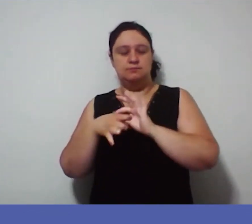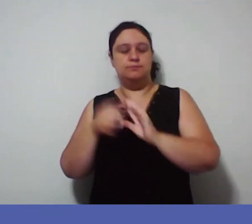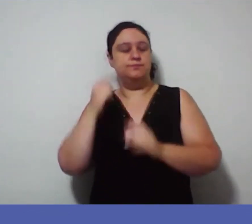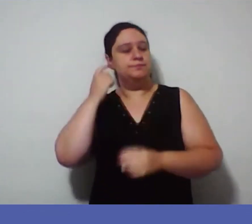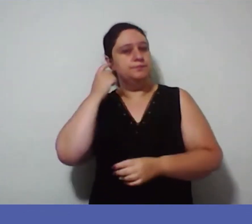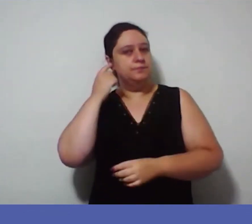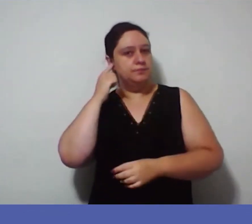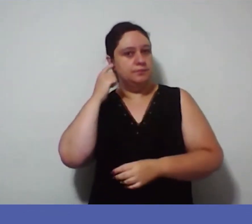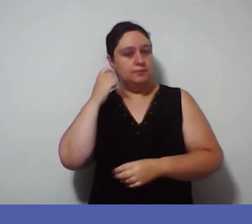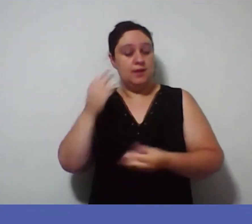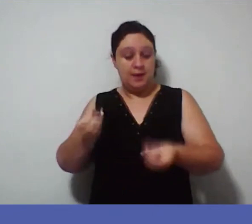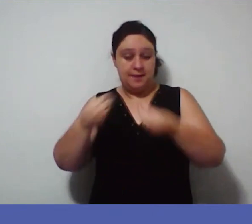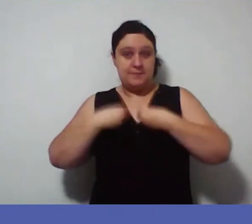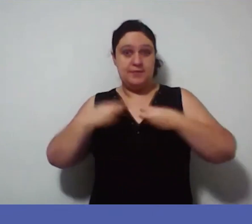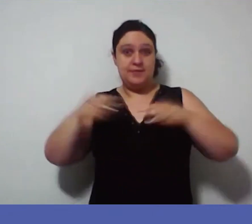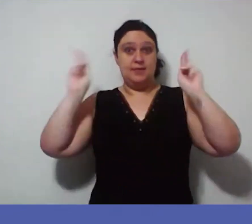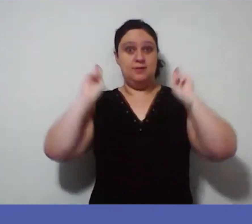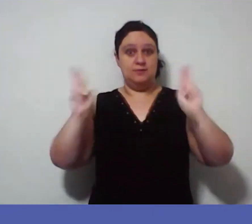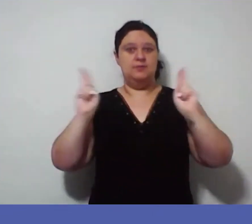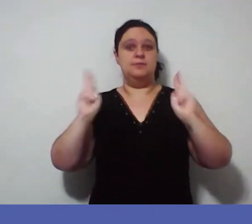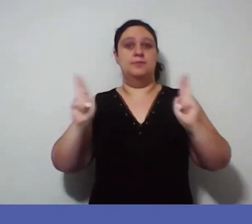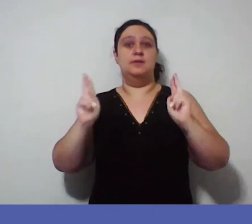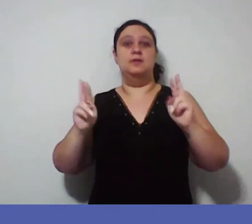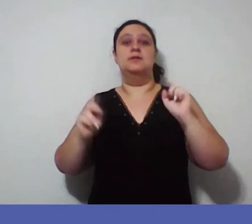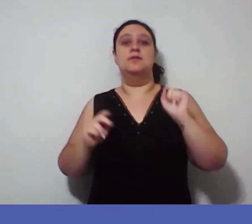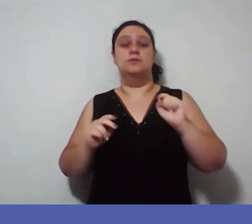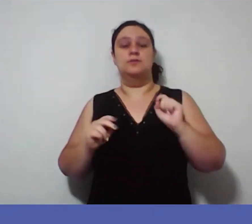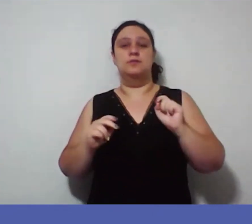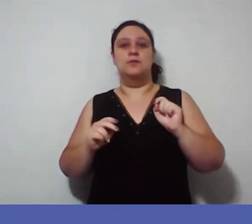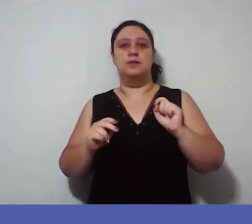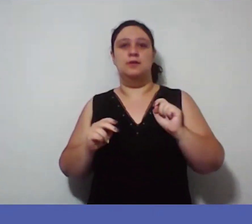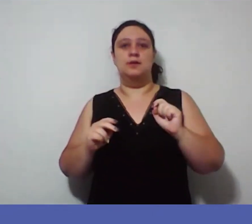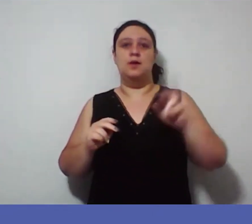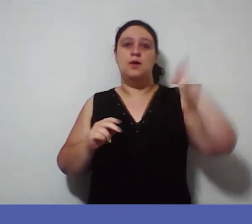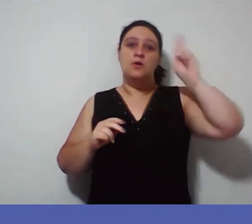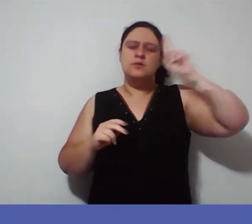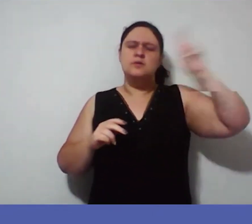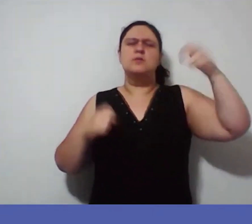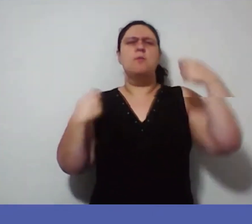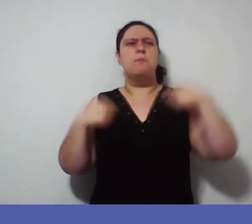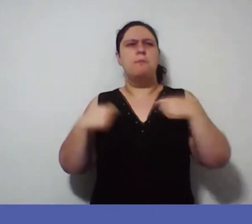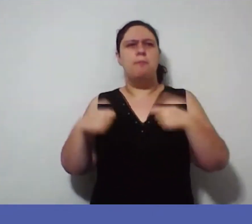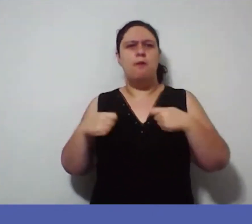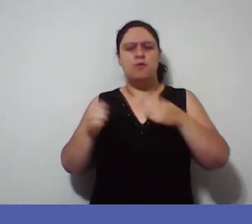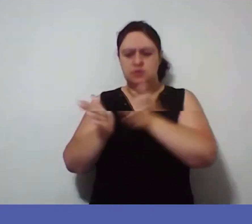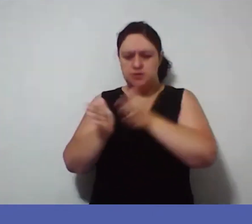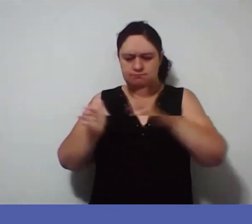esperança de que o Senhor pode fechar essa era breve.